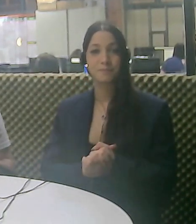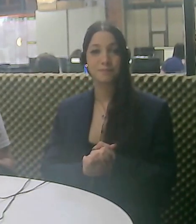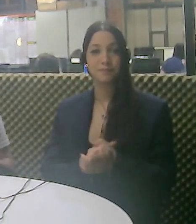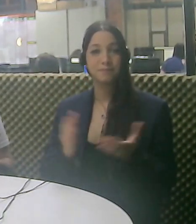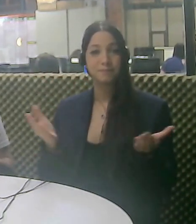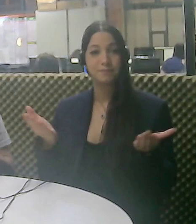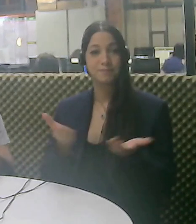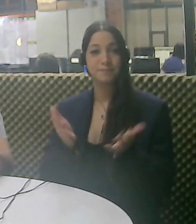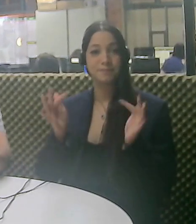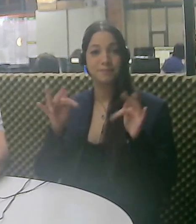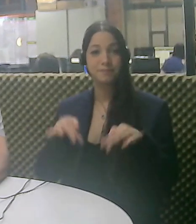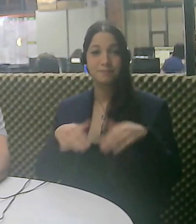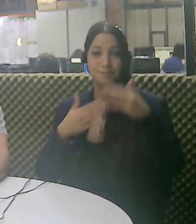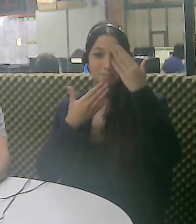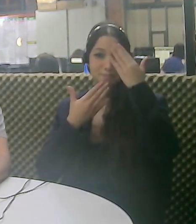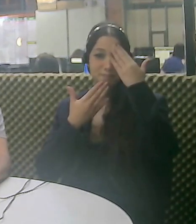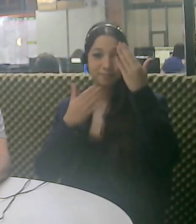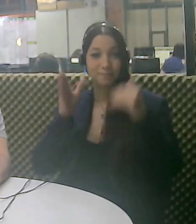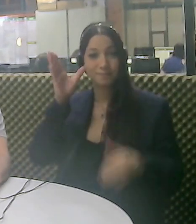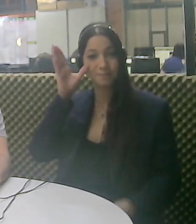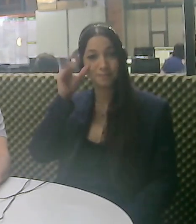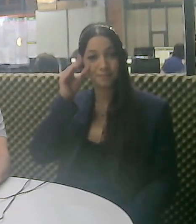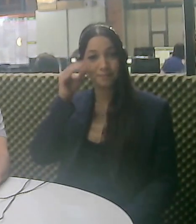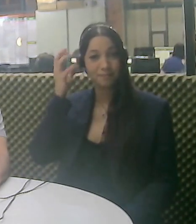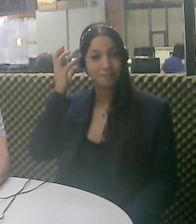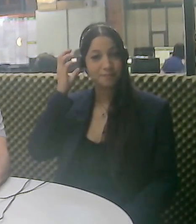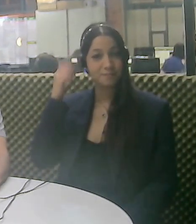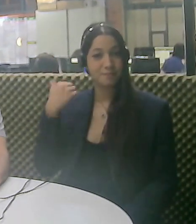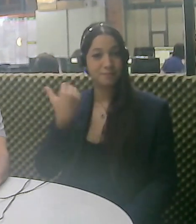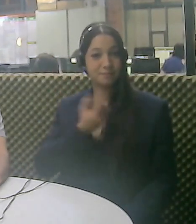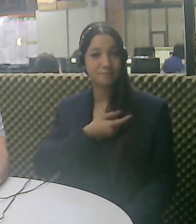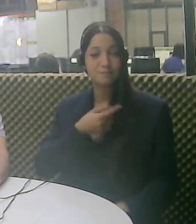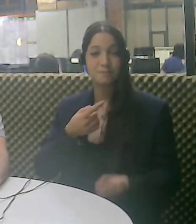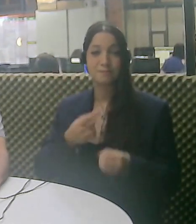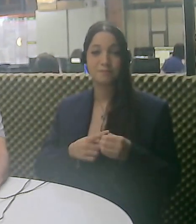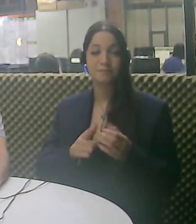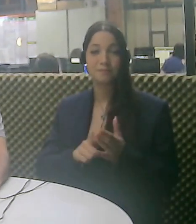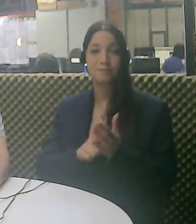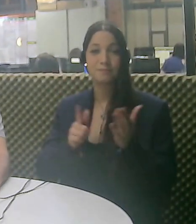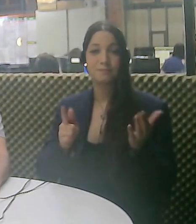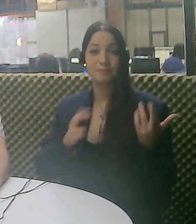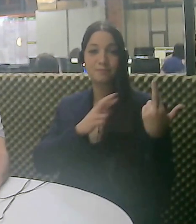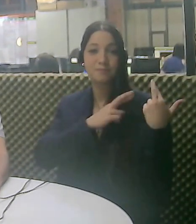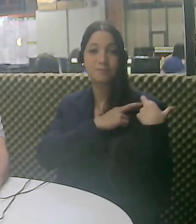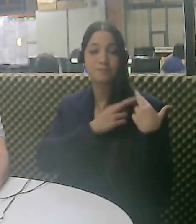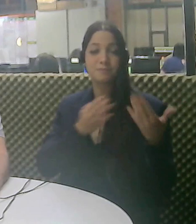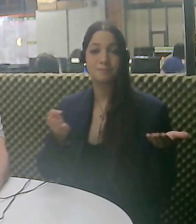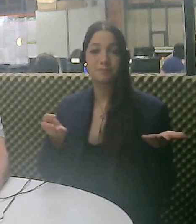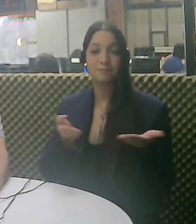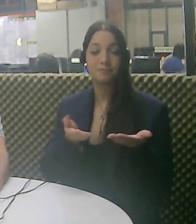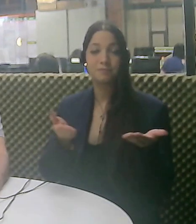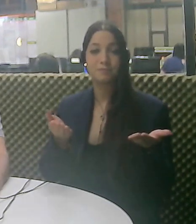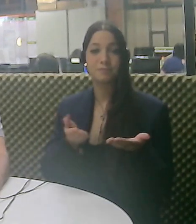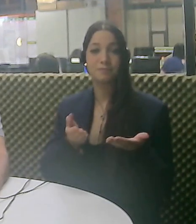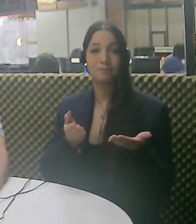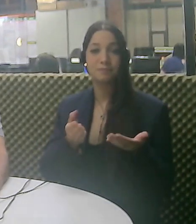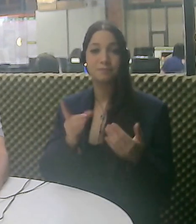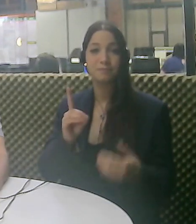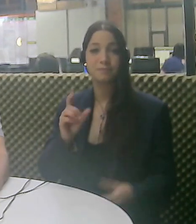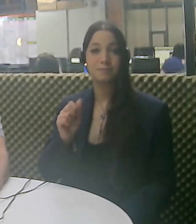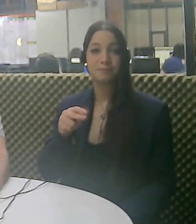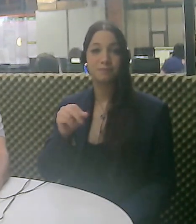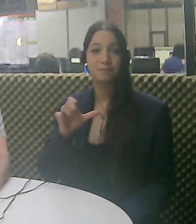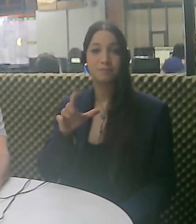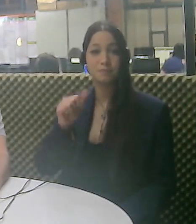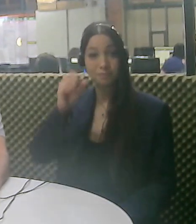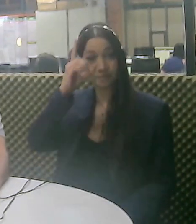Notícias. E a edição de hoje fica por aqui. Obrigado pela sua audiência, Rádio Nossa Cidade. Jornalista responsável pela edição, Daniela